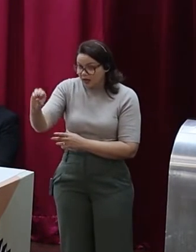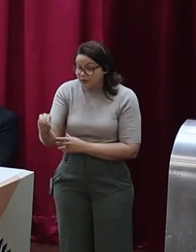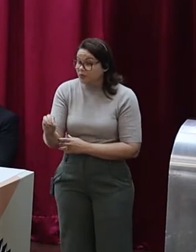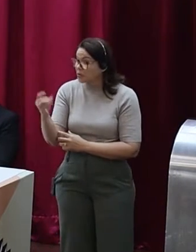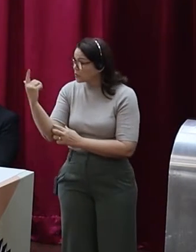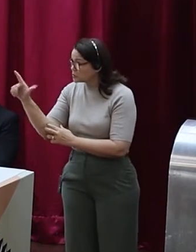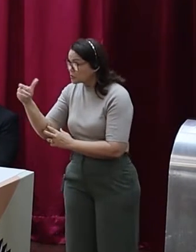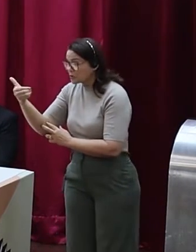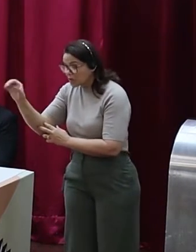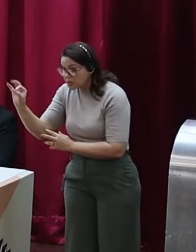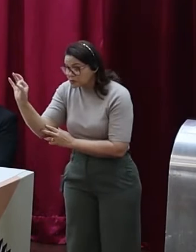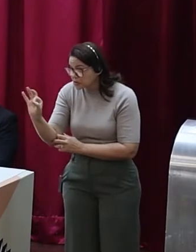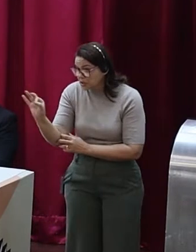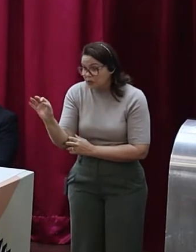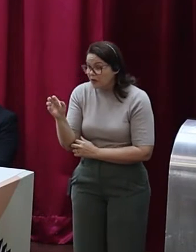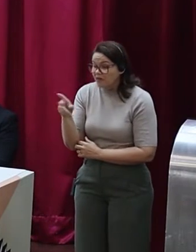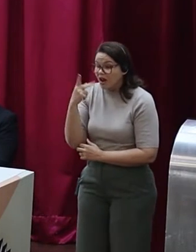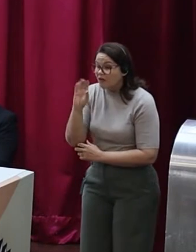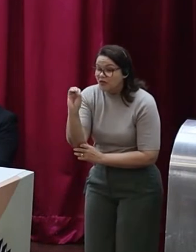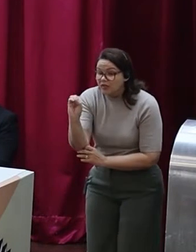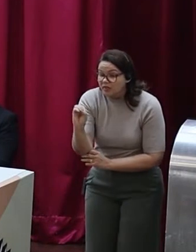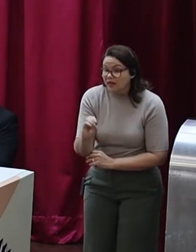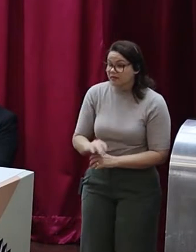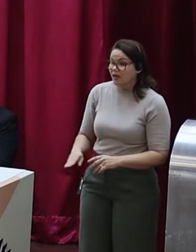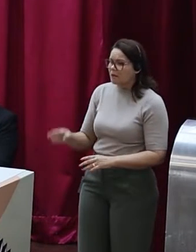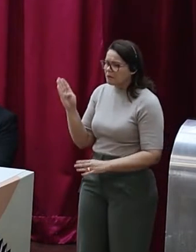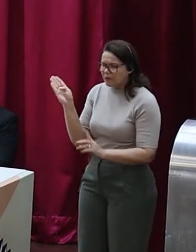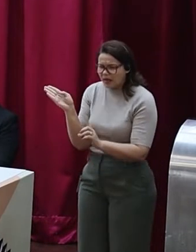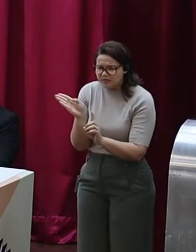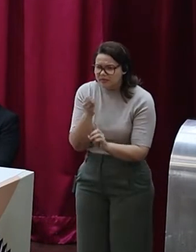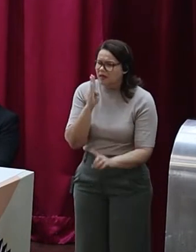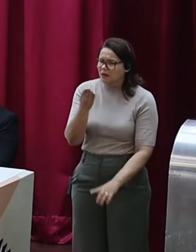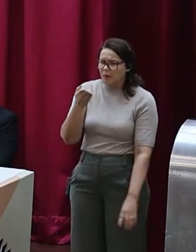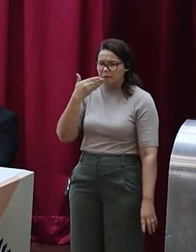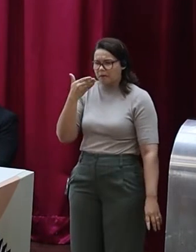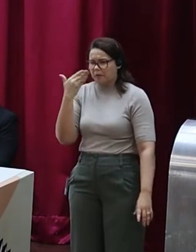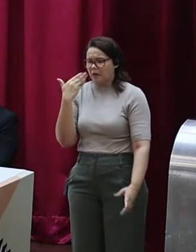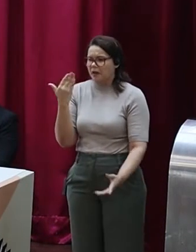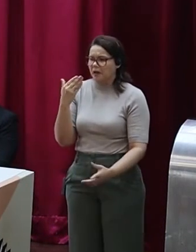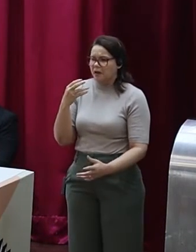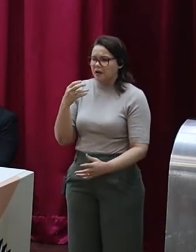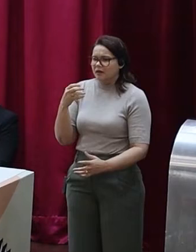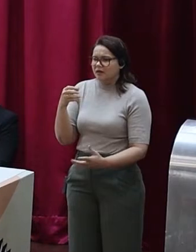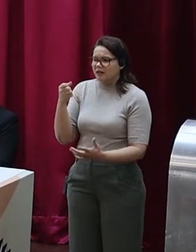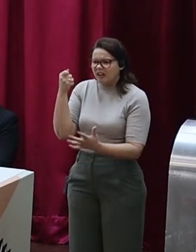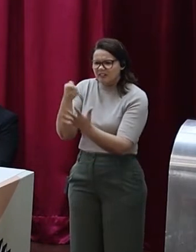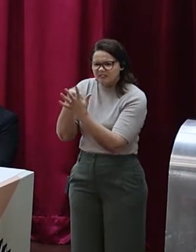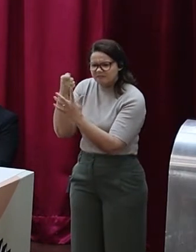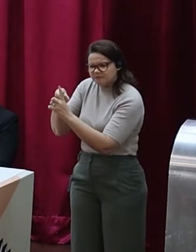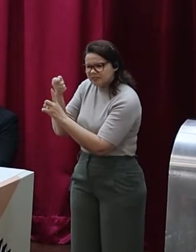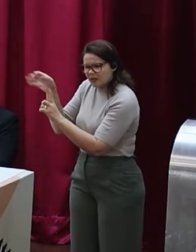ese era el arrodillarse, pegar en la boca, o tenía que correr, si hablaban una palabra en